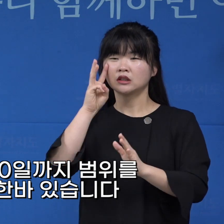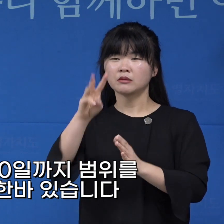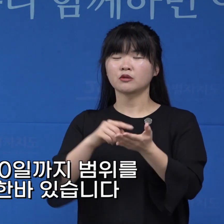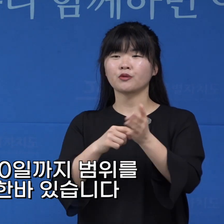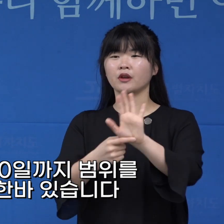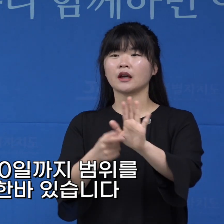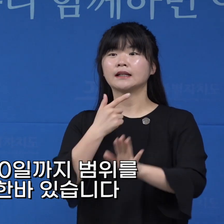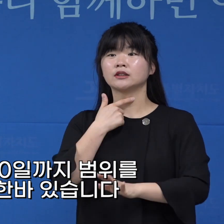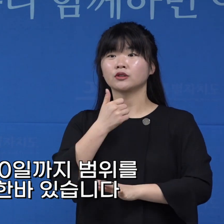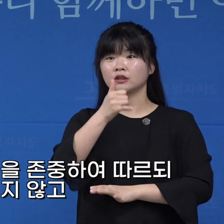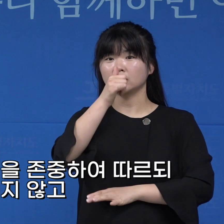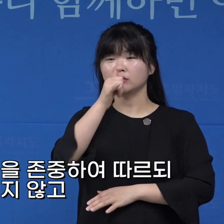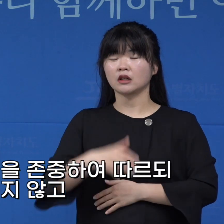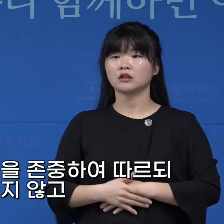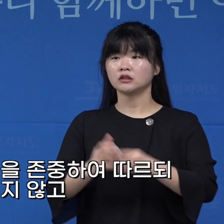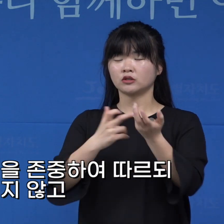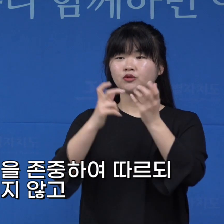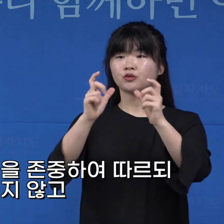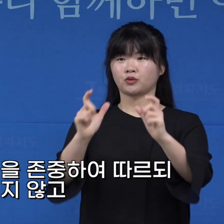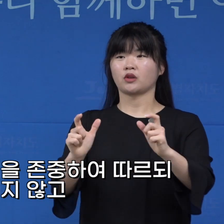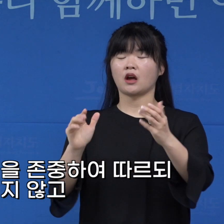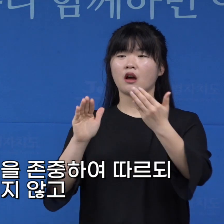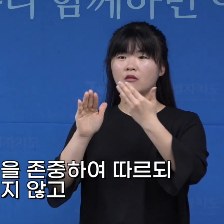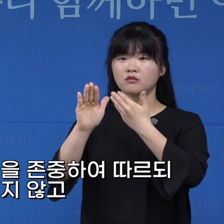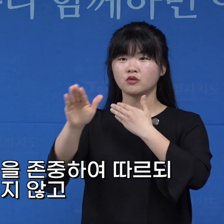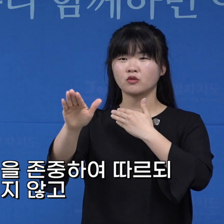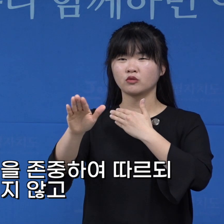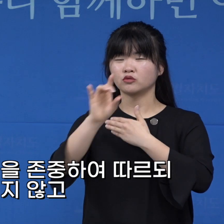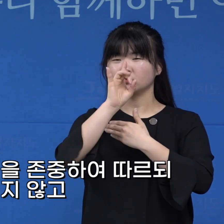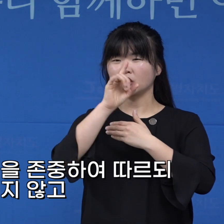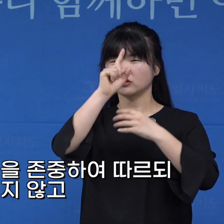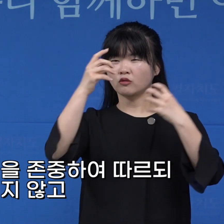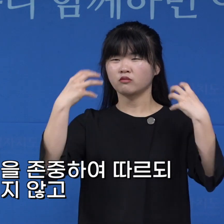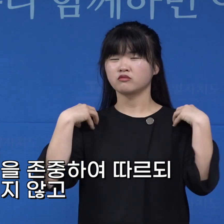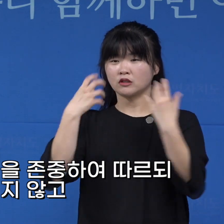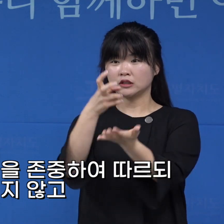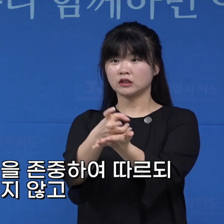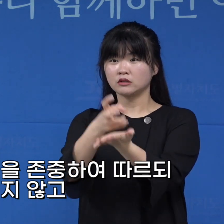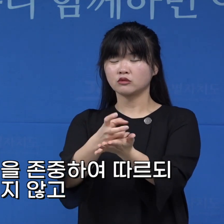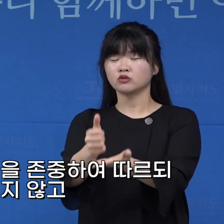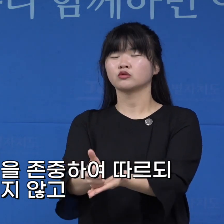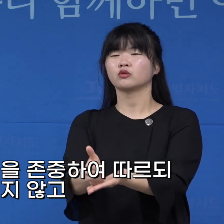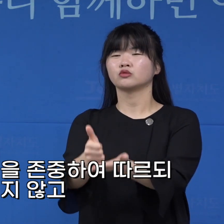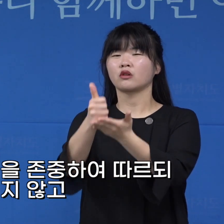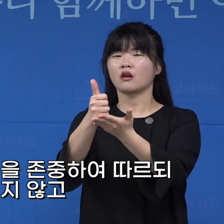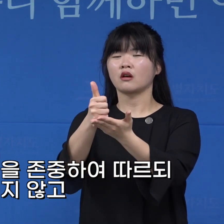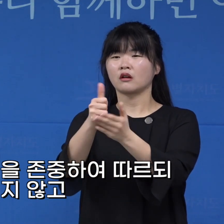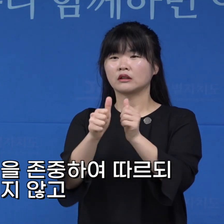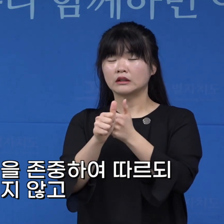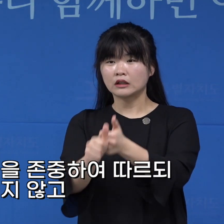바 있습니다. 제주도는 앞으로 중대본의 지침을 존중하여